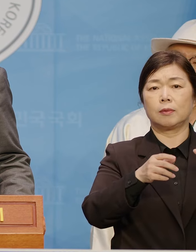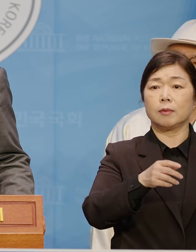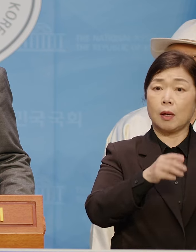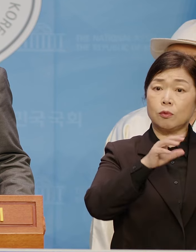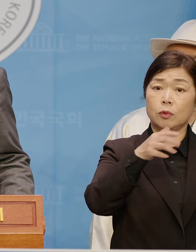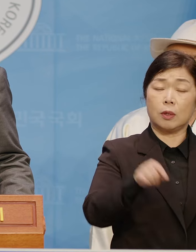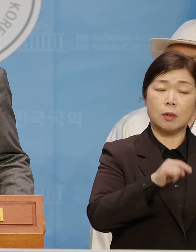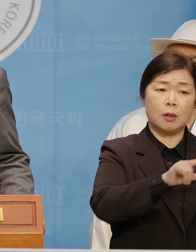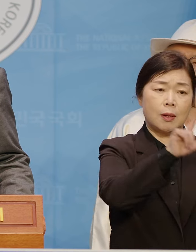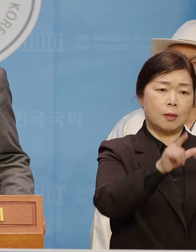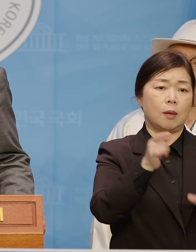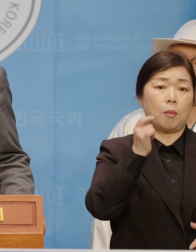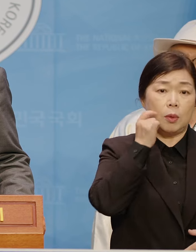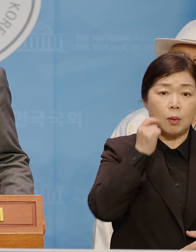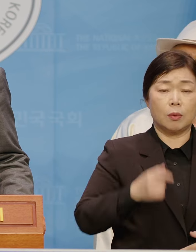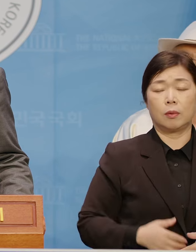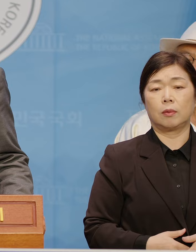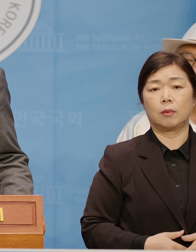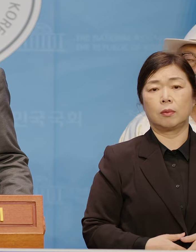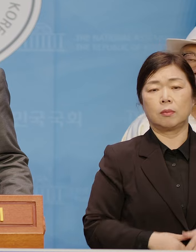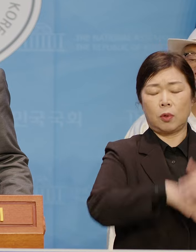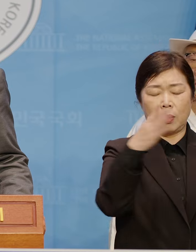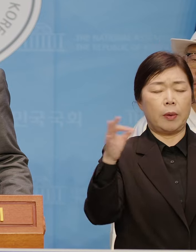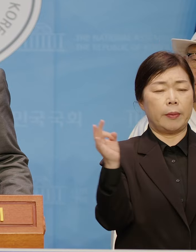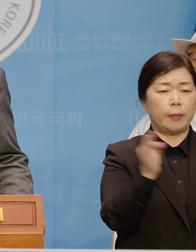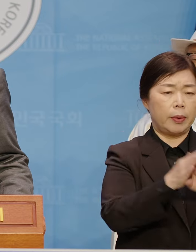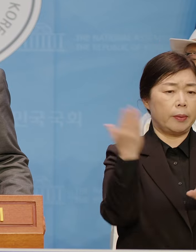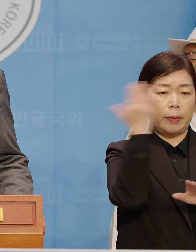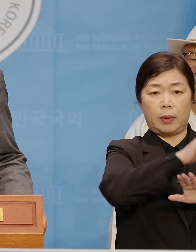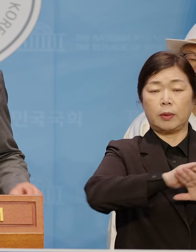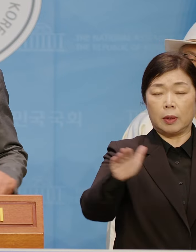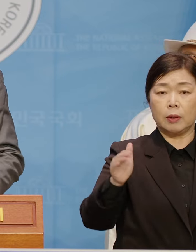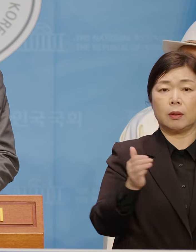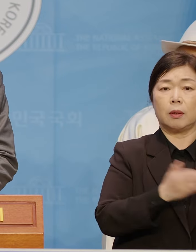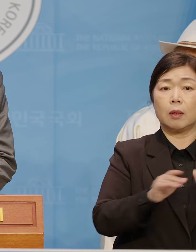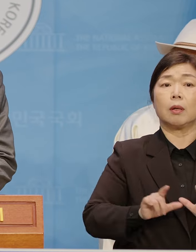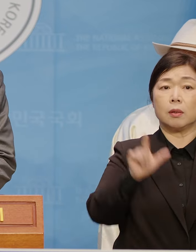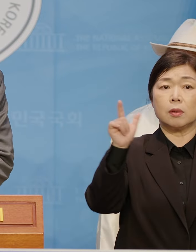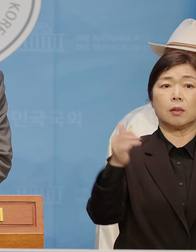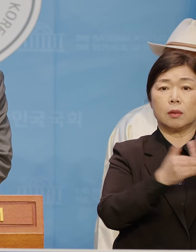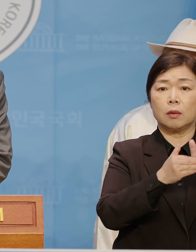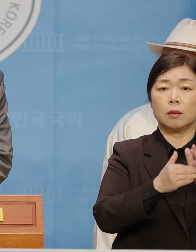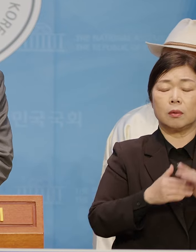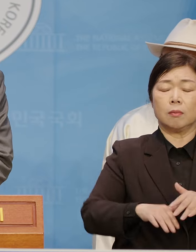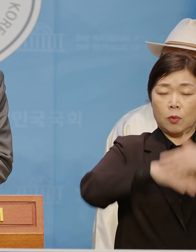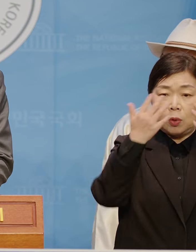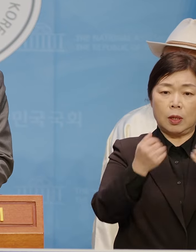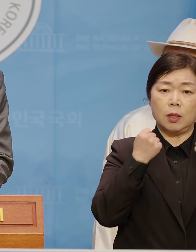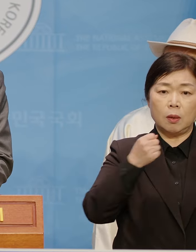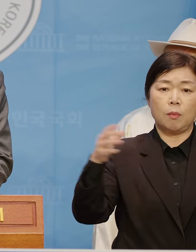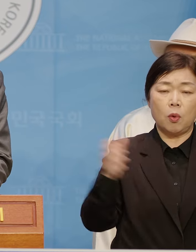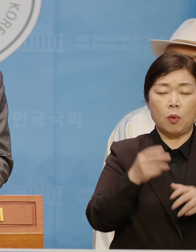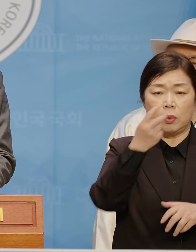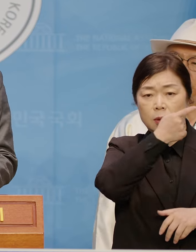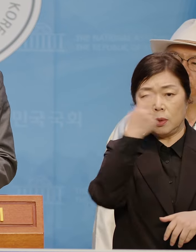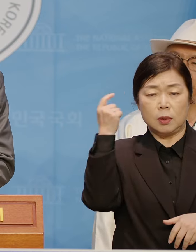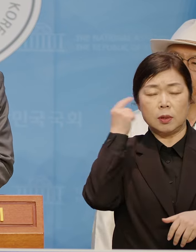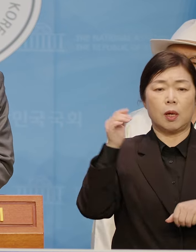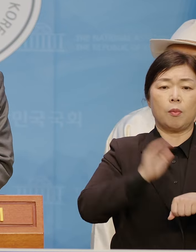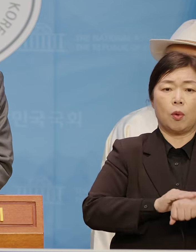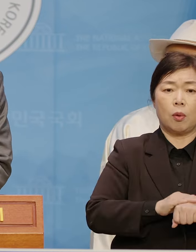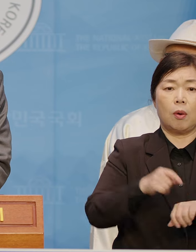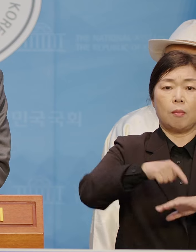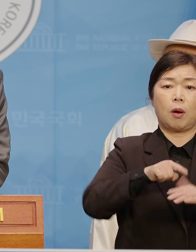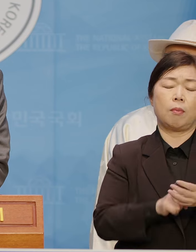대한민국에서 살지 못하고 그 모두가 사라지는 그날까지 우리 모두가 함께 힘을 모으고 지혜를 모으고 마음을 모으고